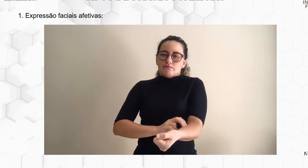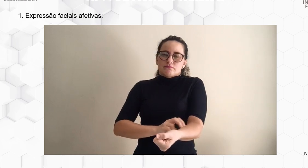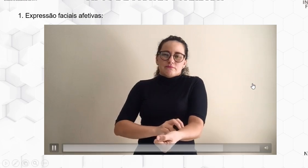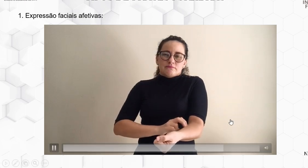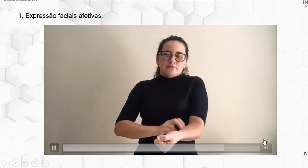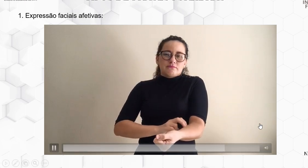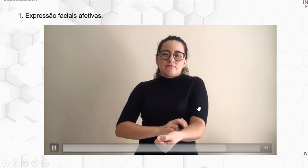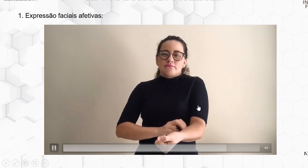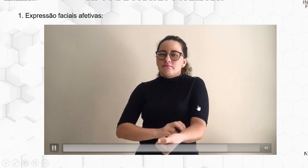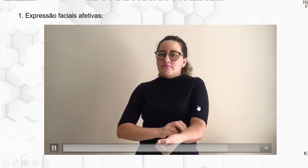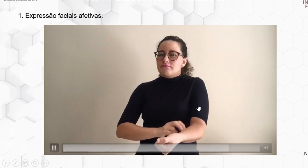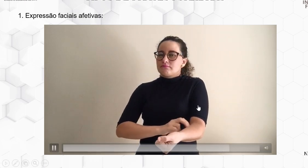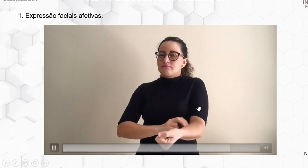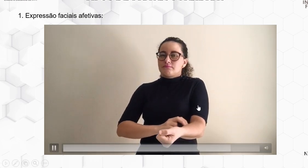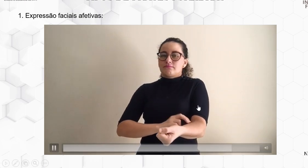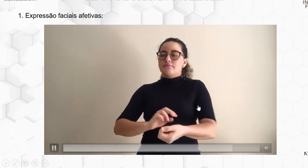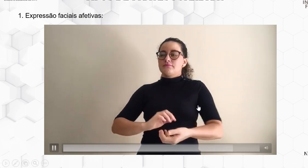de nervoso